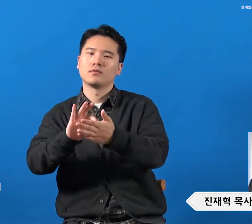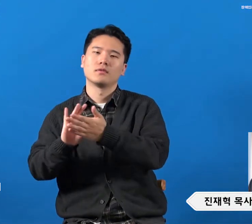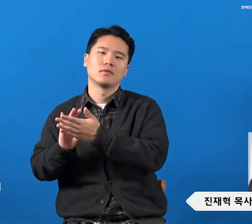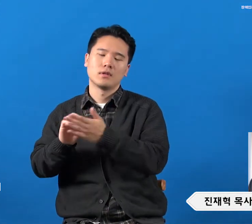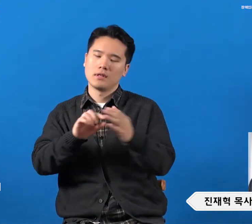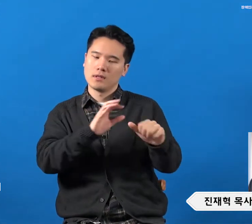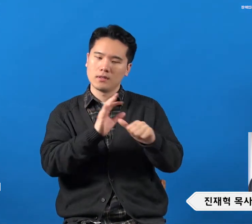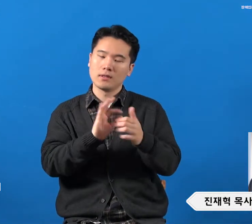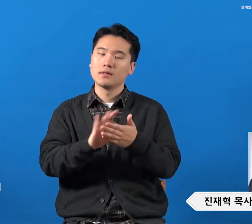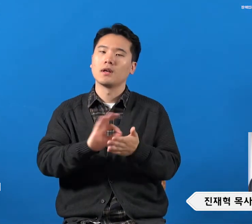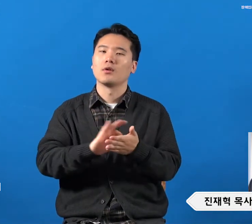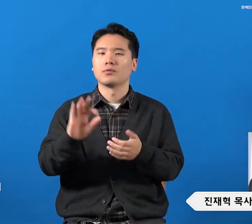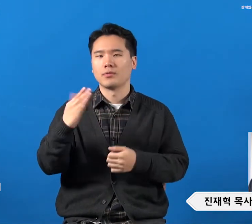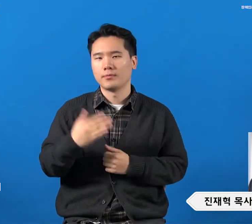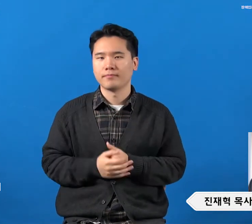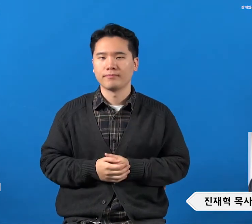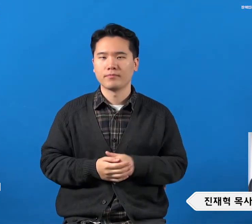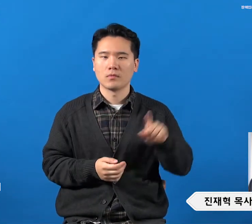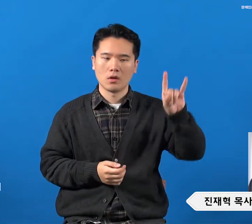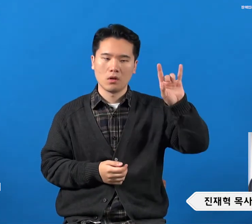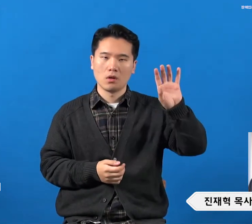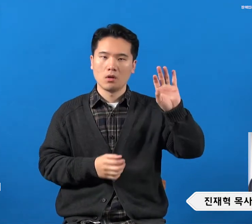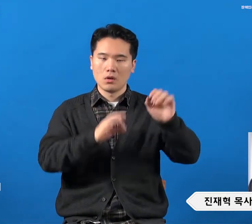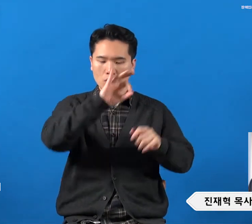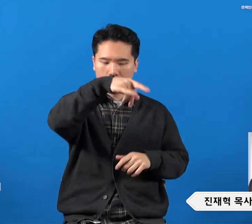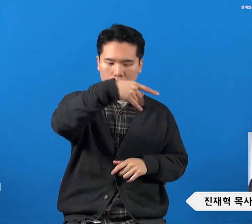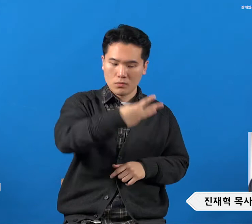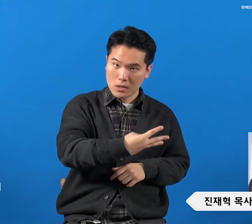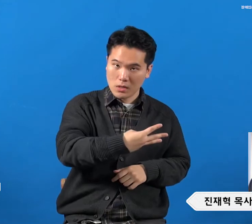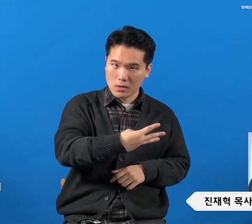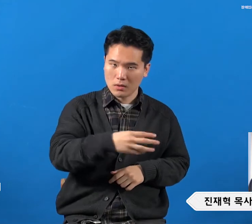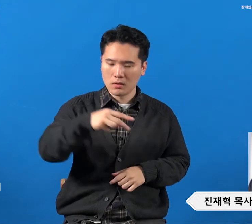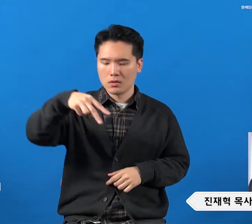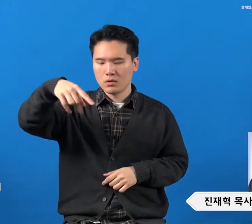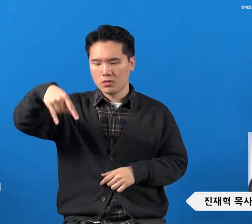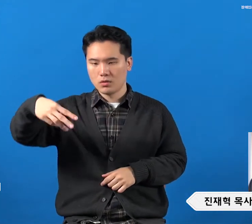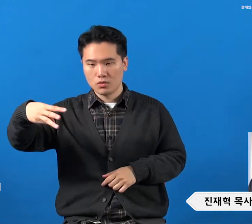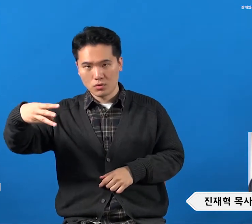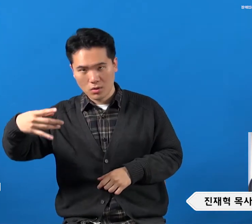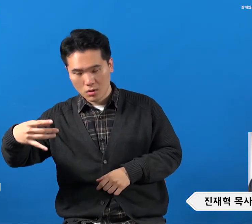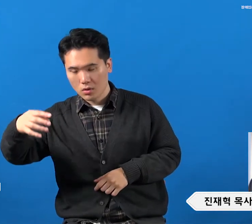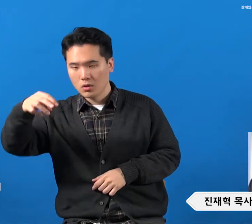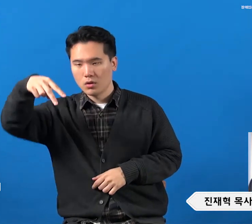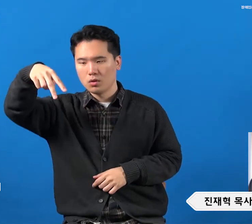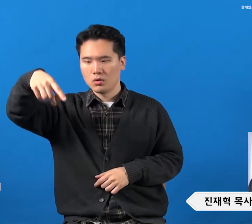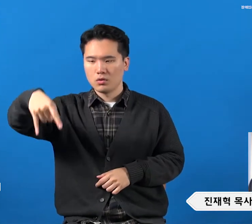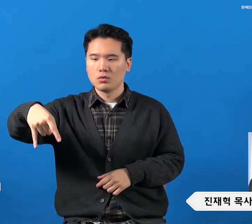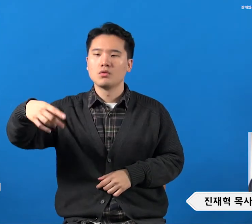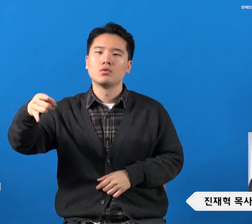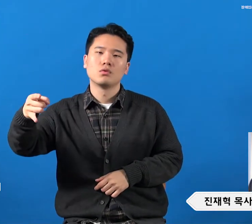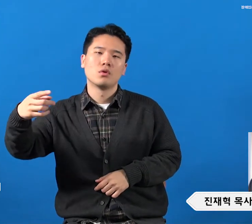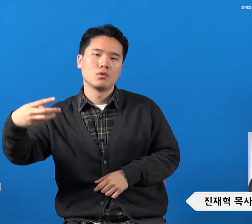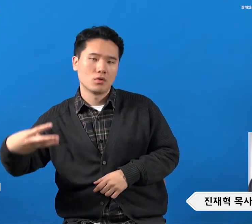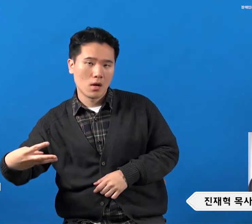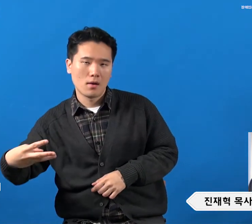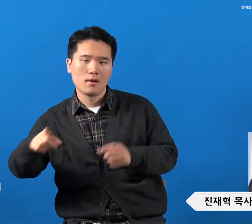기억한다면 will과 shall의 차이를 생각해 보십시오. 요즘은 별 차이 없이 사용하고 있지만 그때